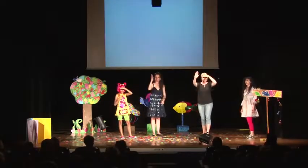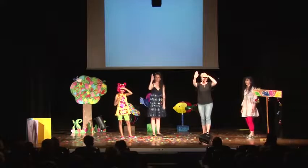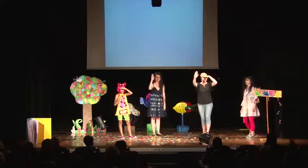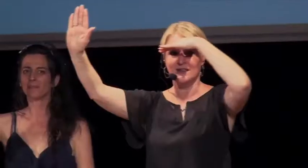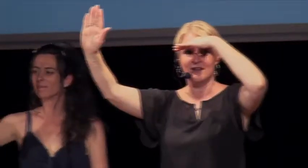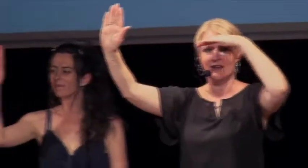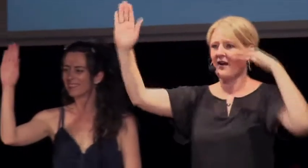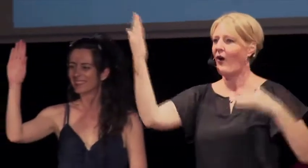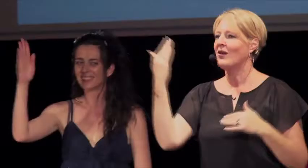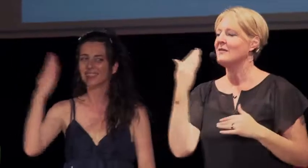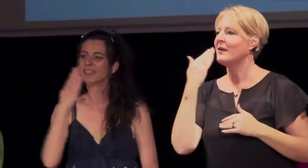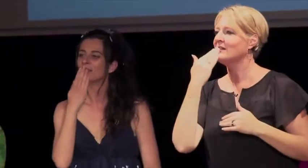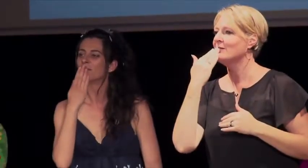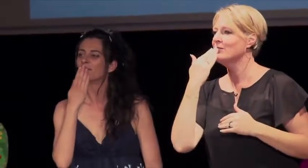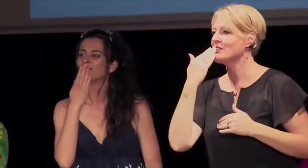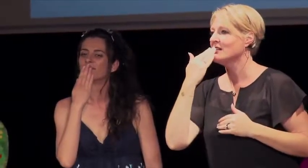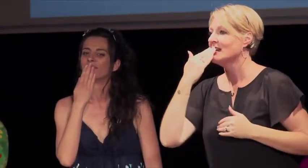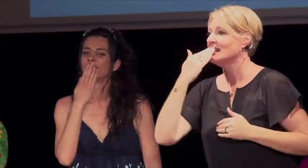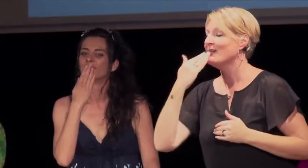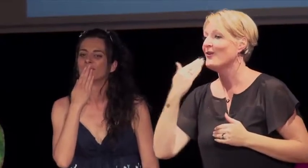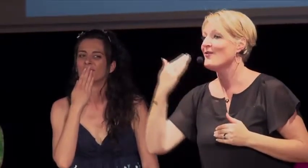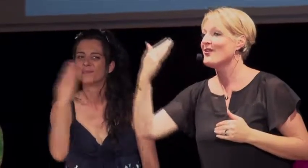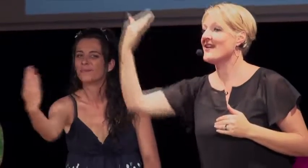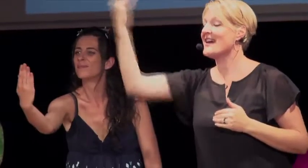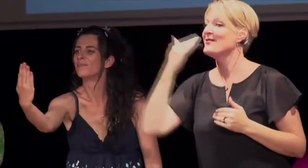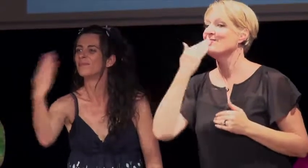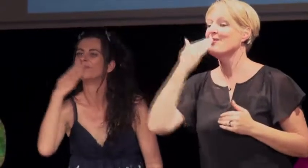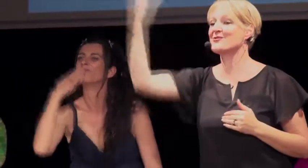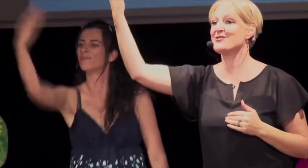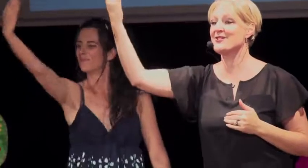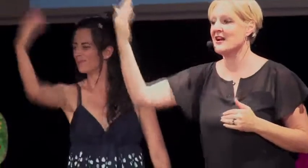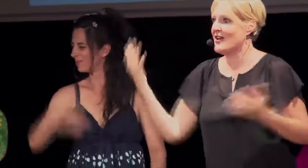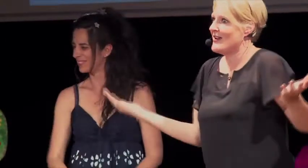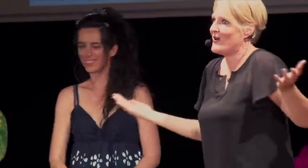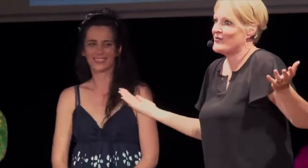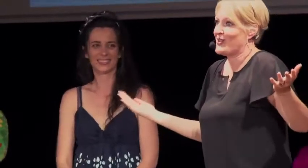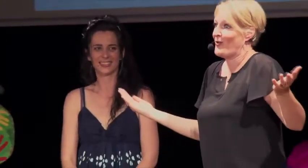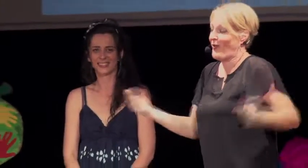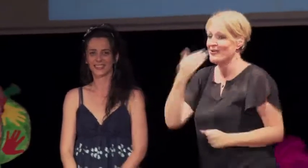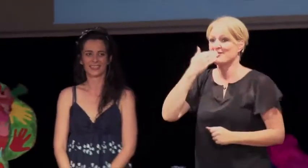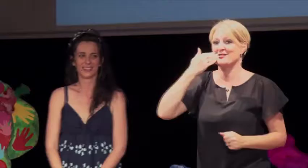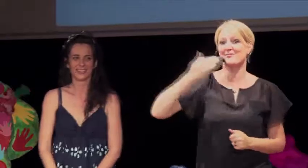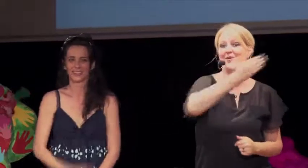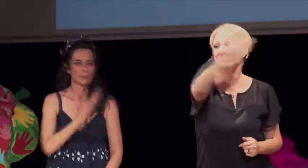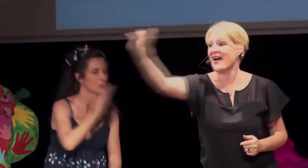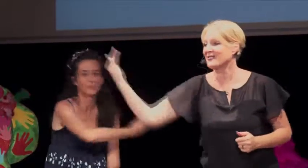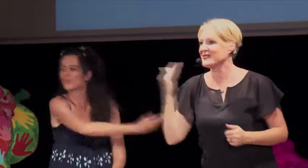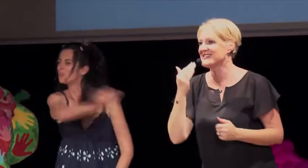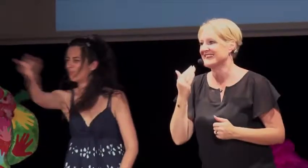ça, on la met près de la bouche et on l'envoie en l'air. Bonjour. Et comme vous êtes nombreux, je vous dis bonjour à tous.